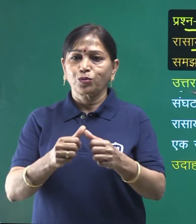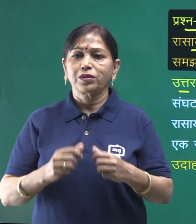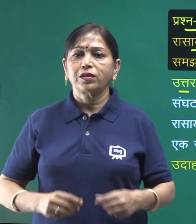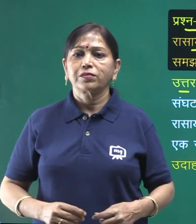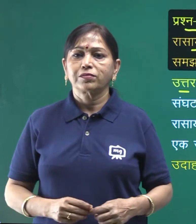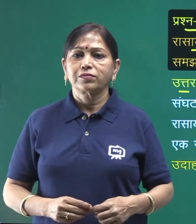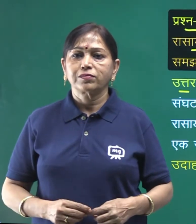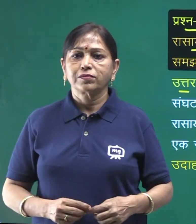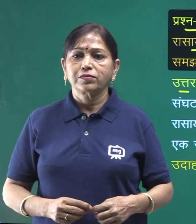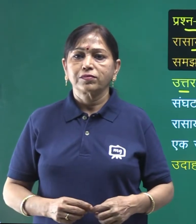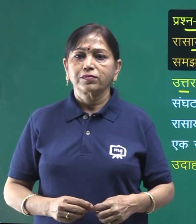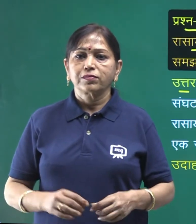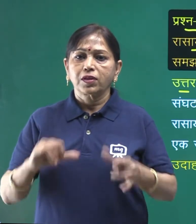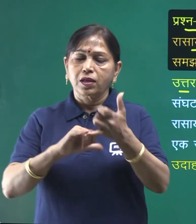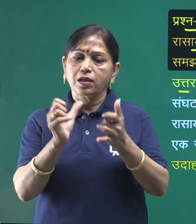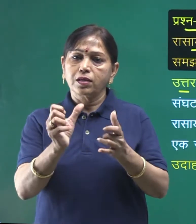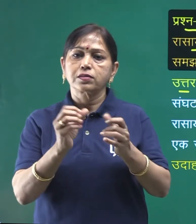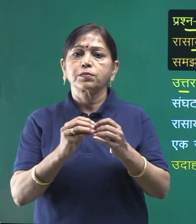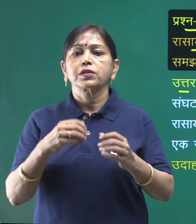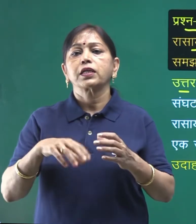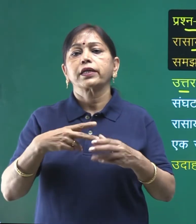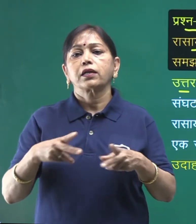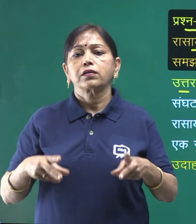उत्तर पदार्थ के